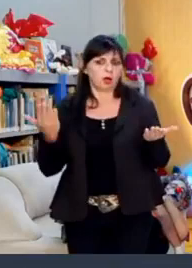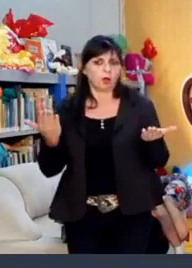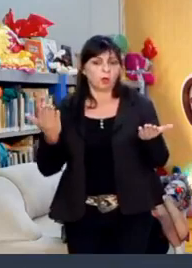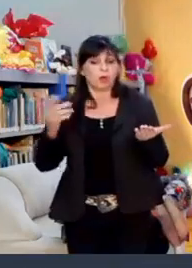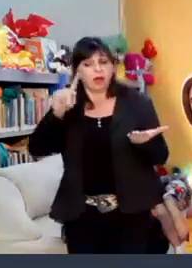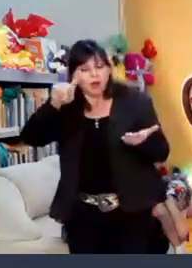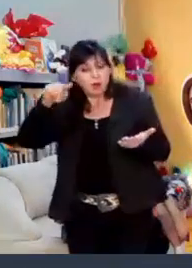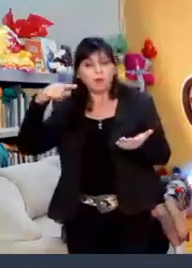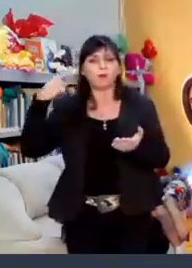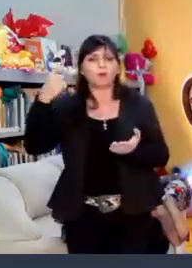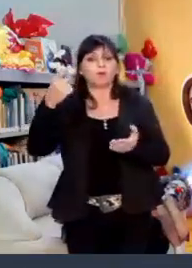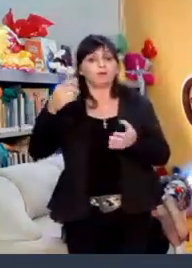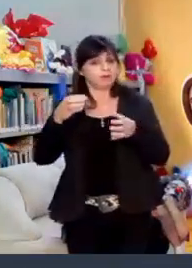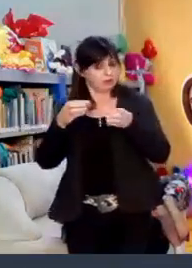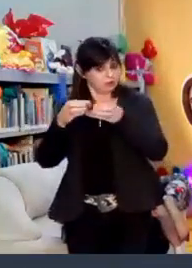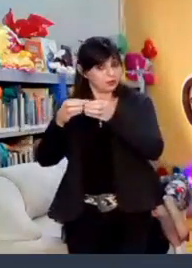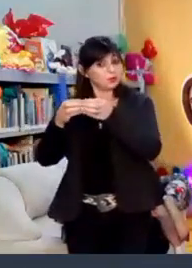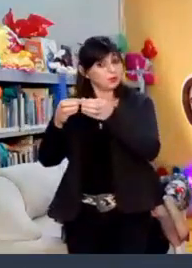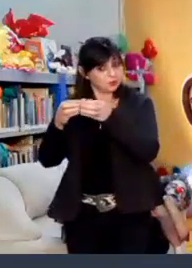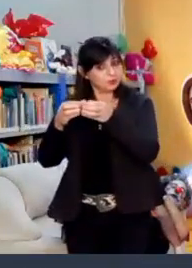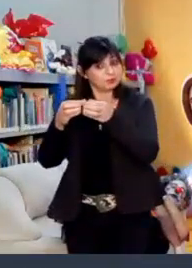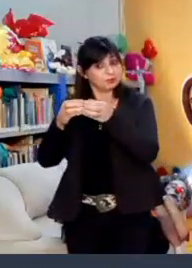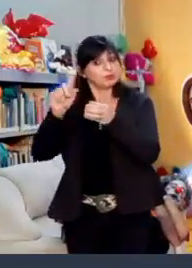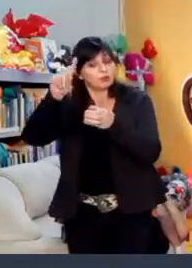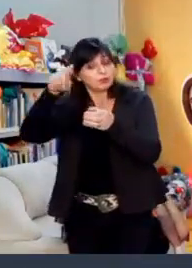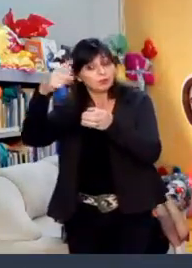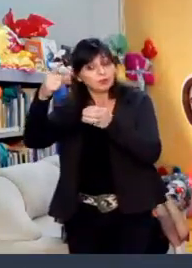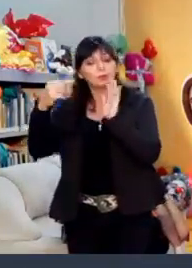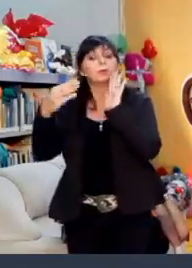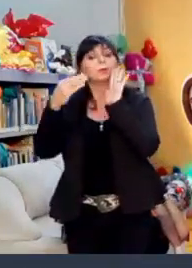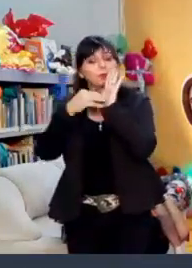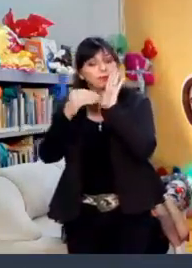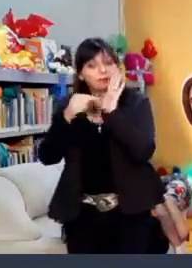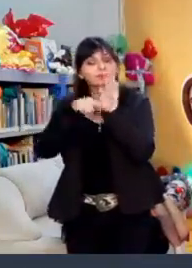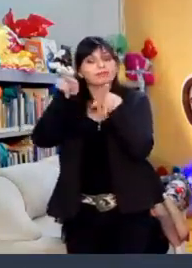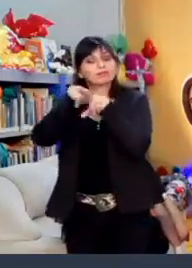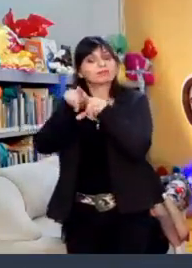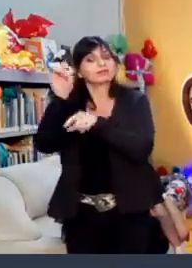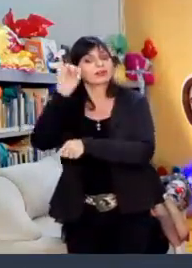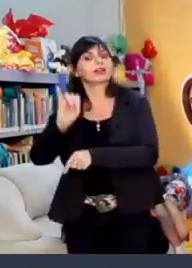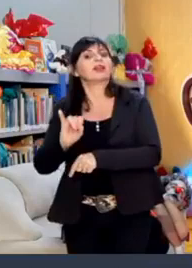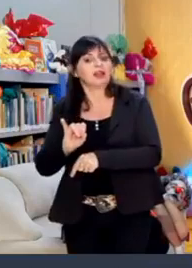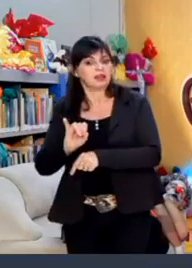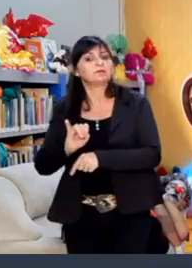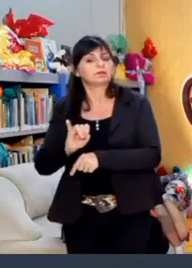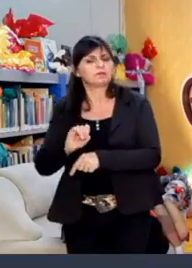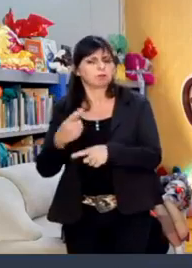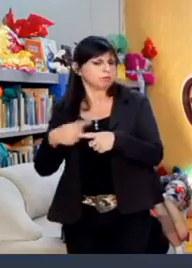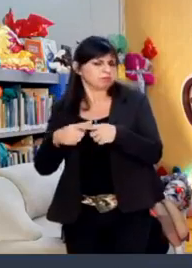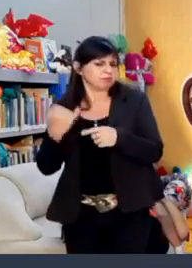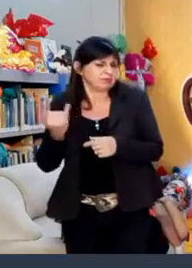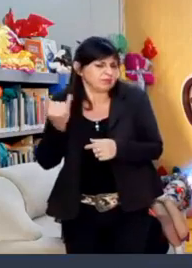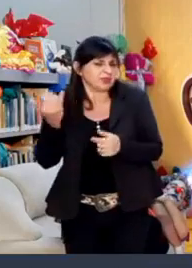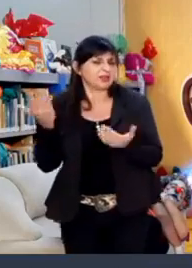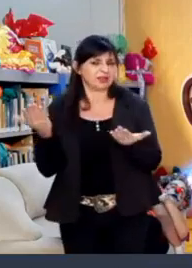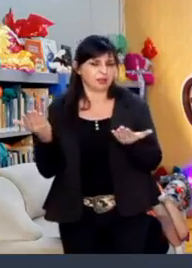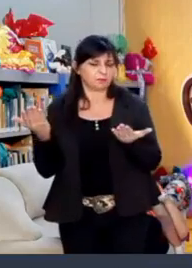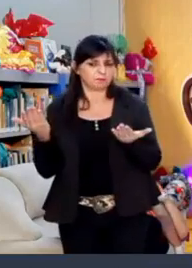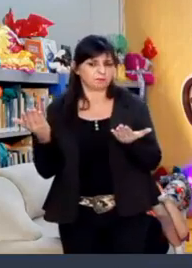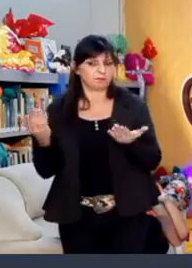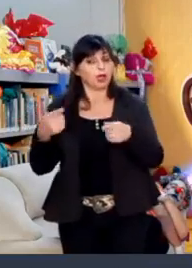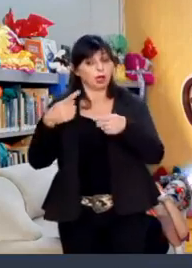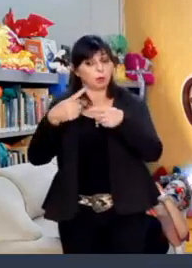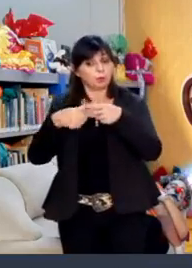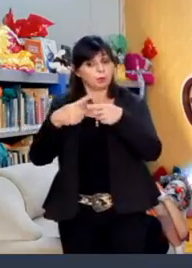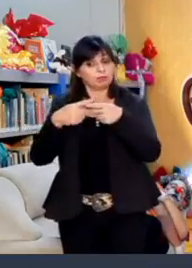de outras etnias. E por que isso é importante? Porque